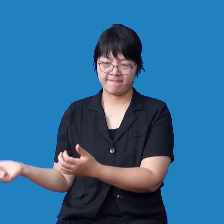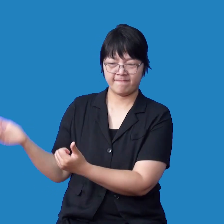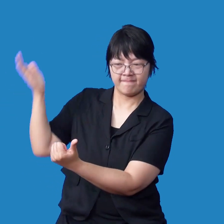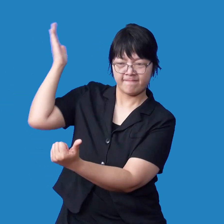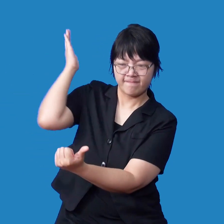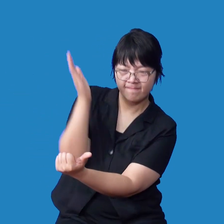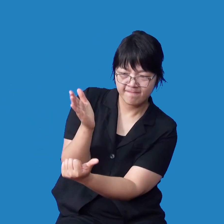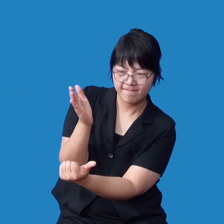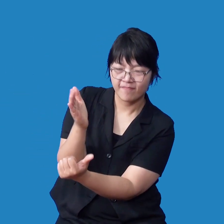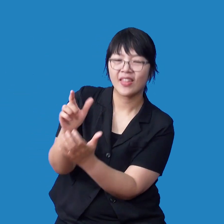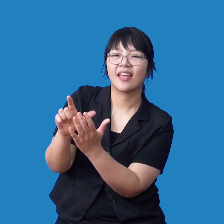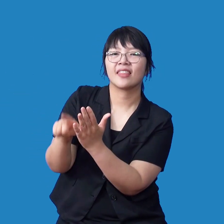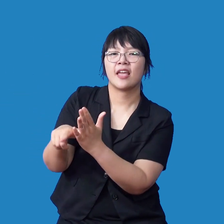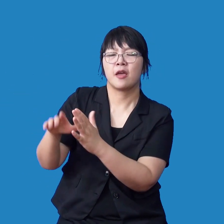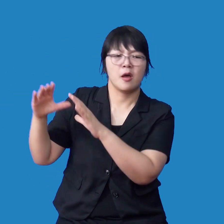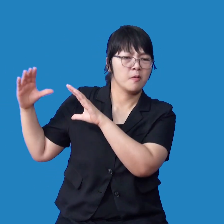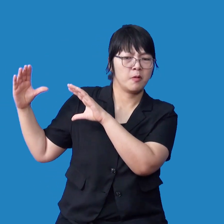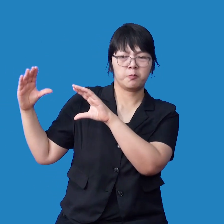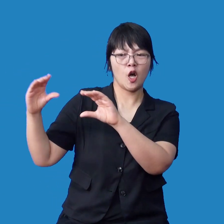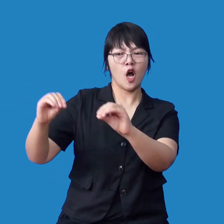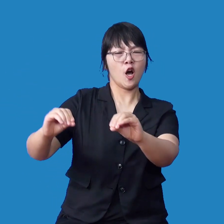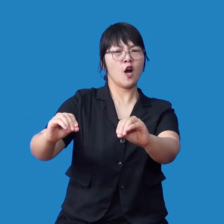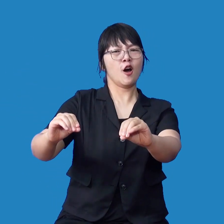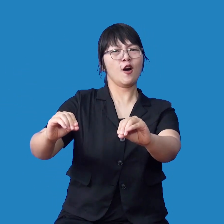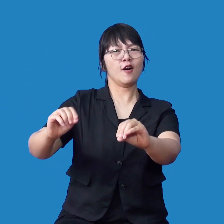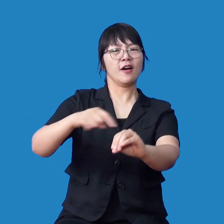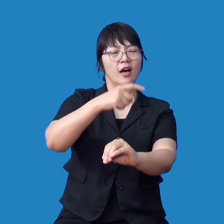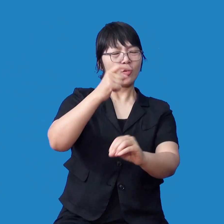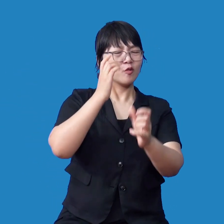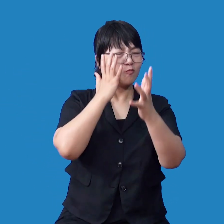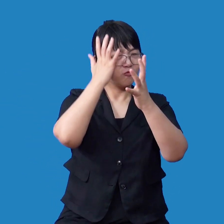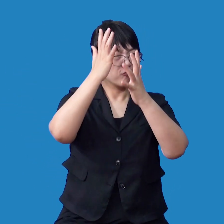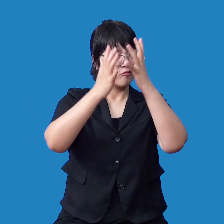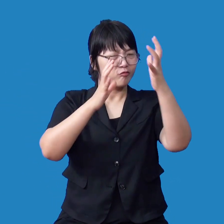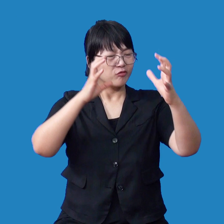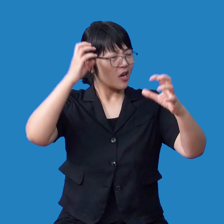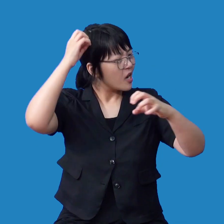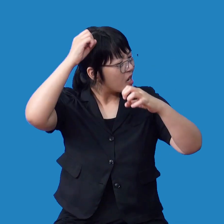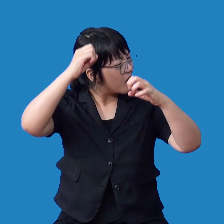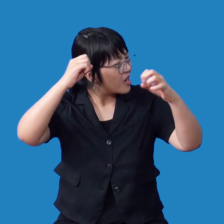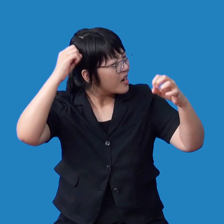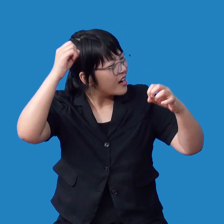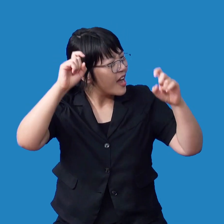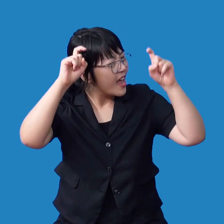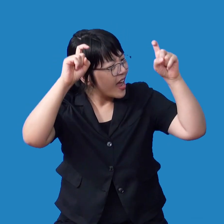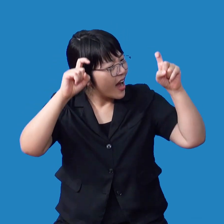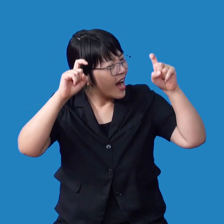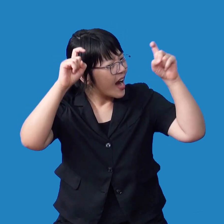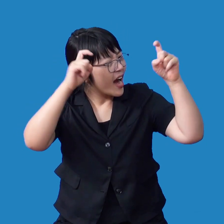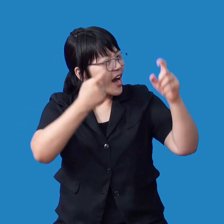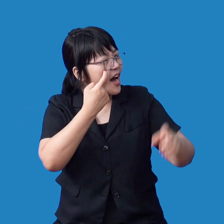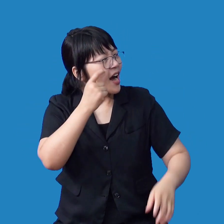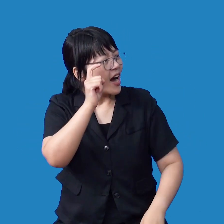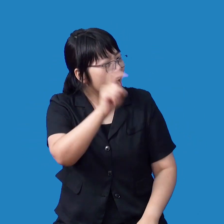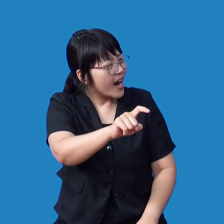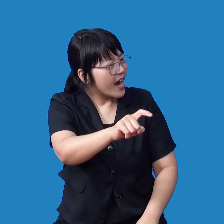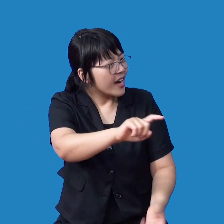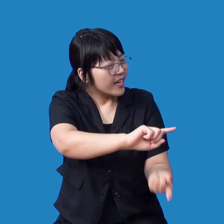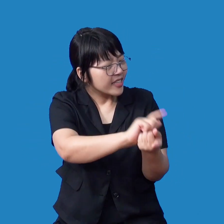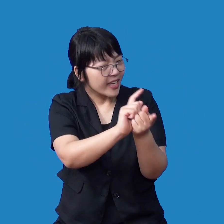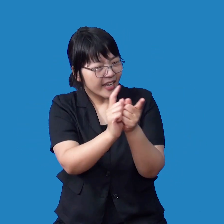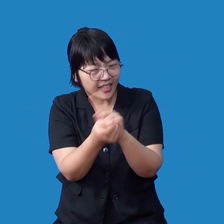하나님이 멈추라고 말씀하시면서 수풀에 걸린 어린 양을 보여주시고 대신 그 어린 양을